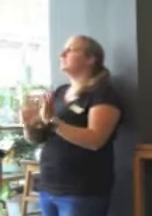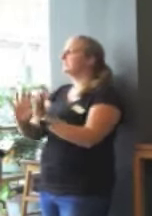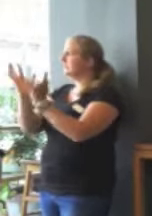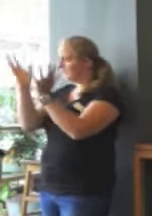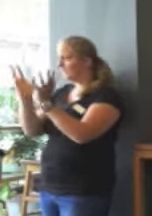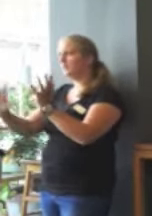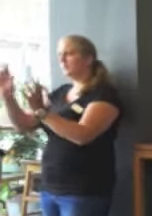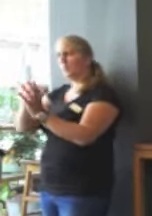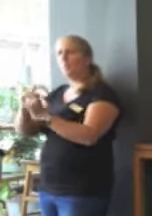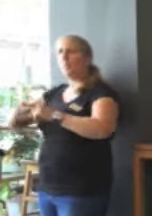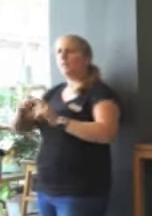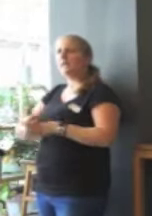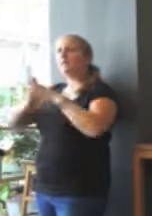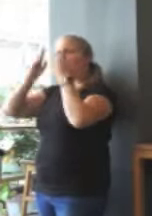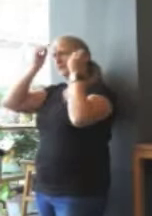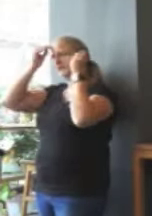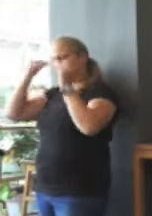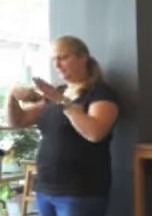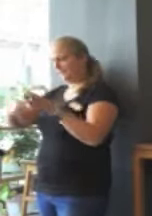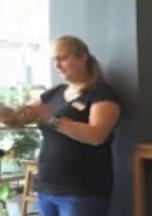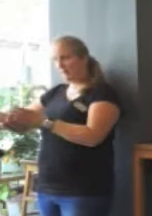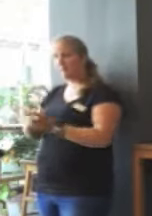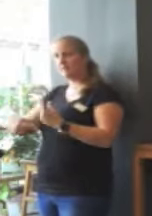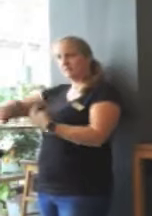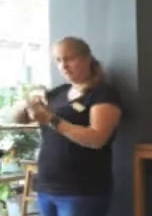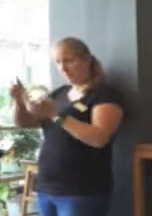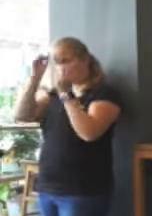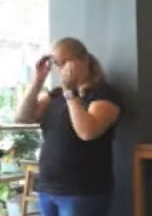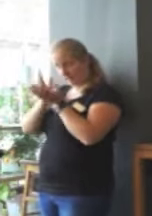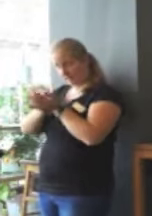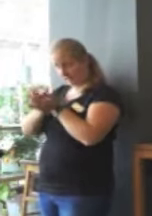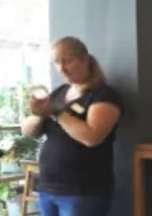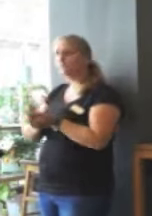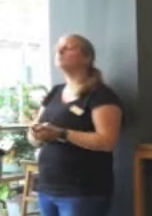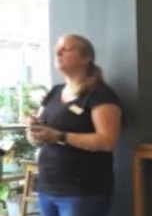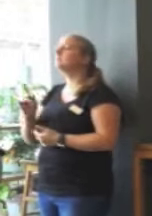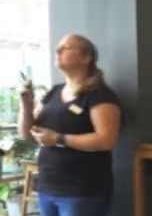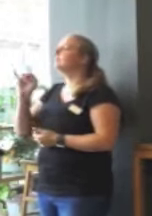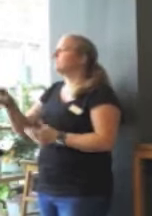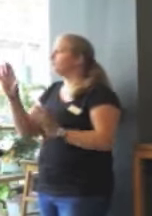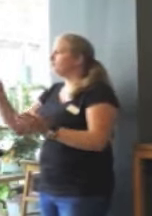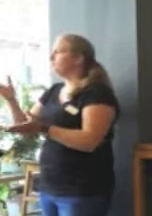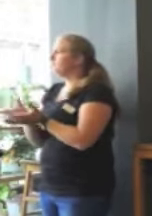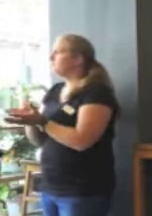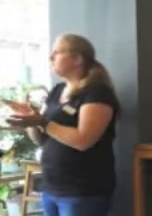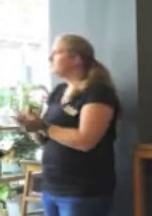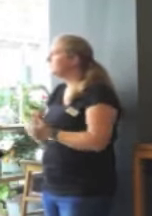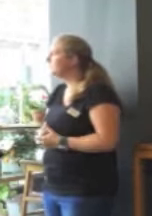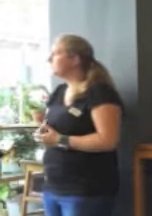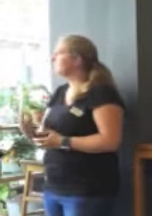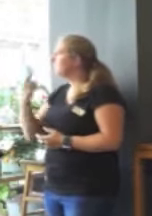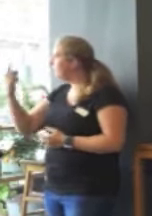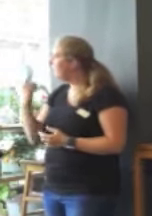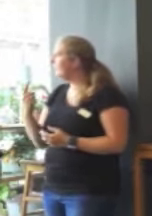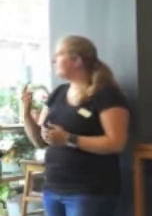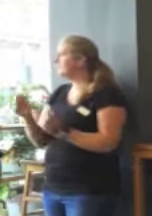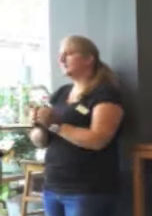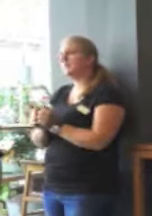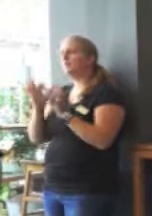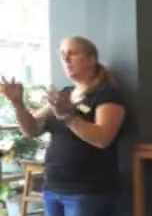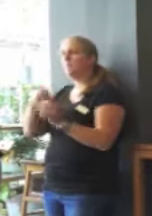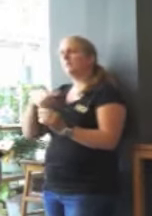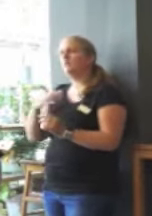här olika utbildningsinsatserna. Har jag förstått det? Det är alldeles riktigt. Och det är det enda rimliga sättet att arbeta om man